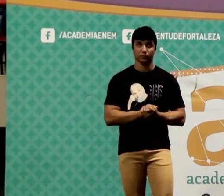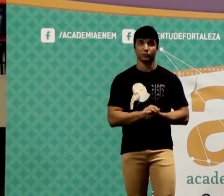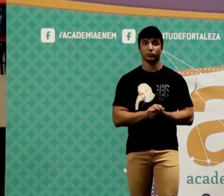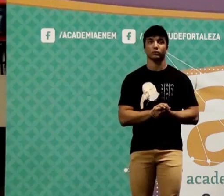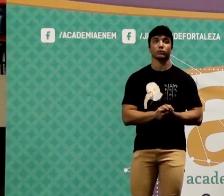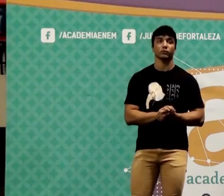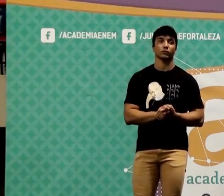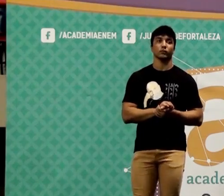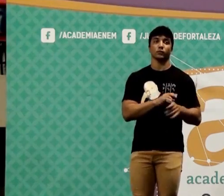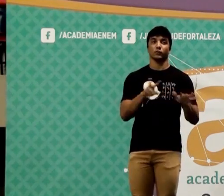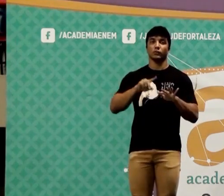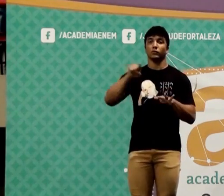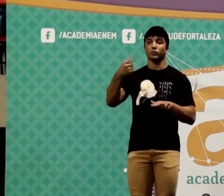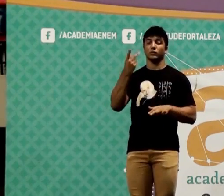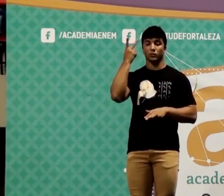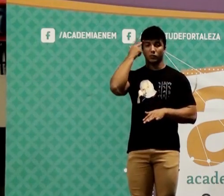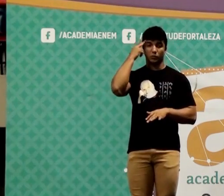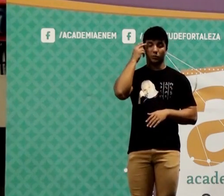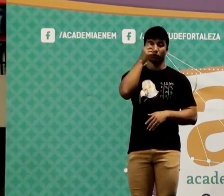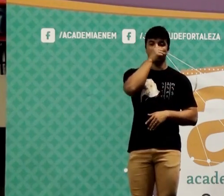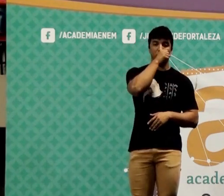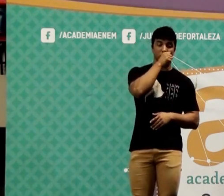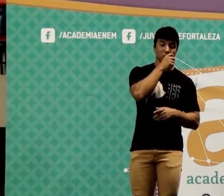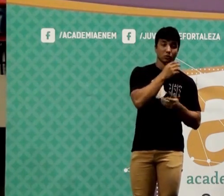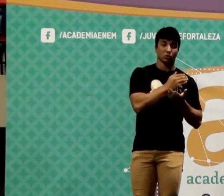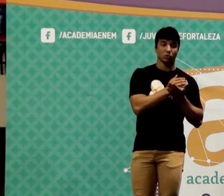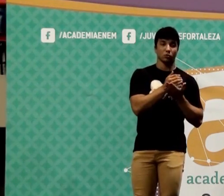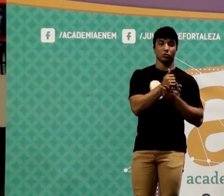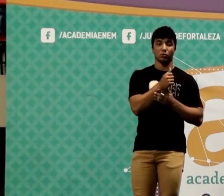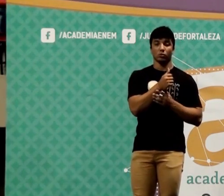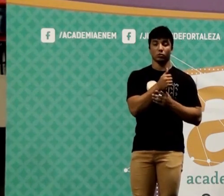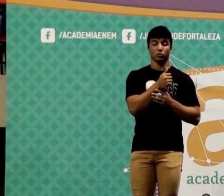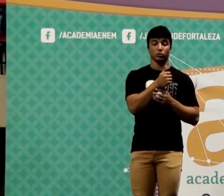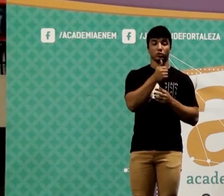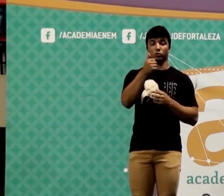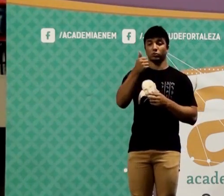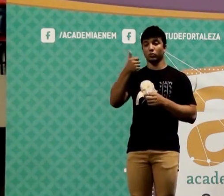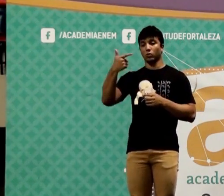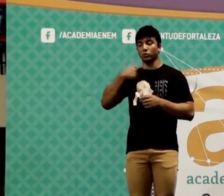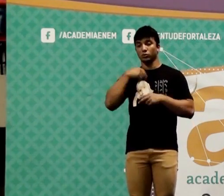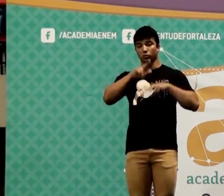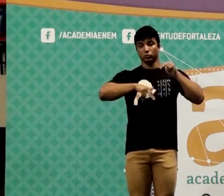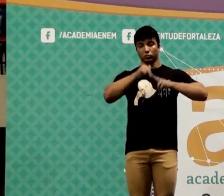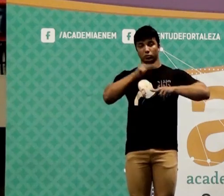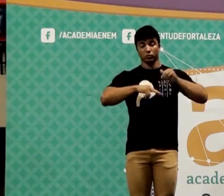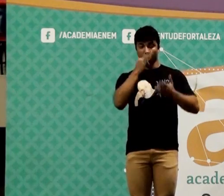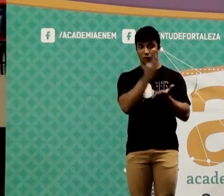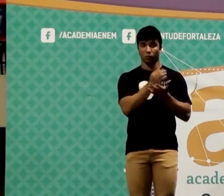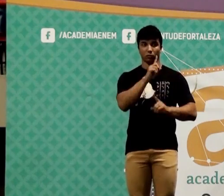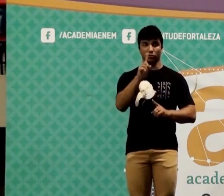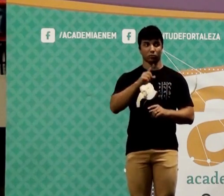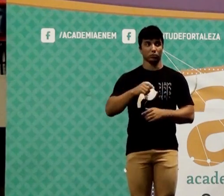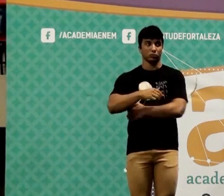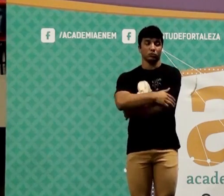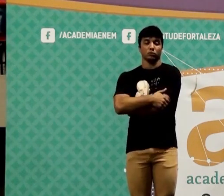Ajeite aí. Lá no gabarito lá é de Ema. Tá certo? Beleza?